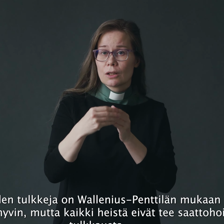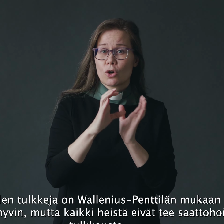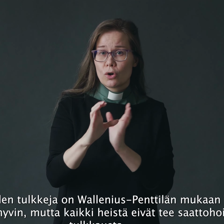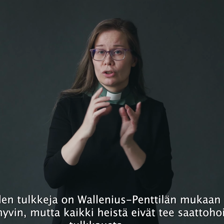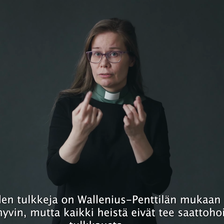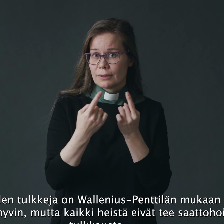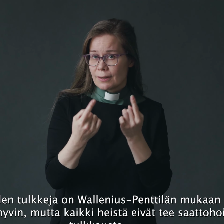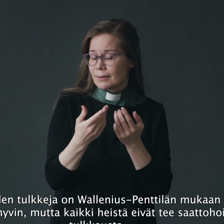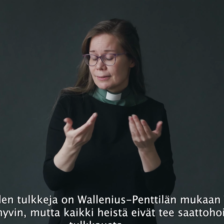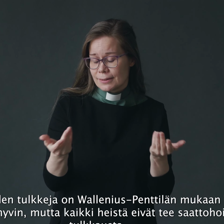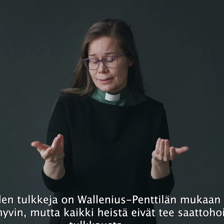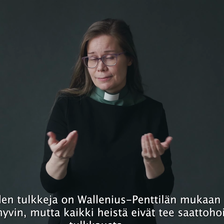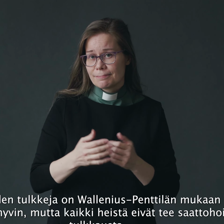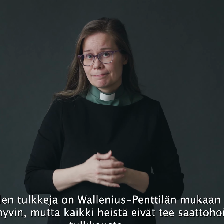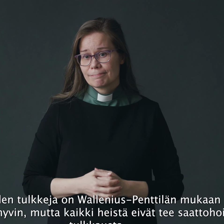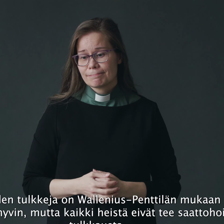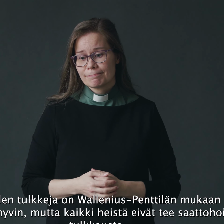heistä eivät tee saattohoidon tulkkausta.